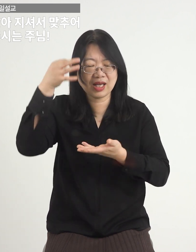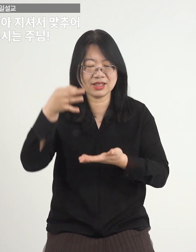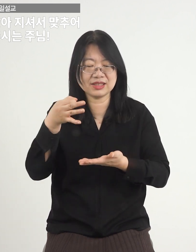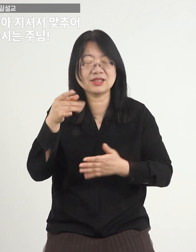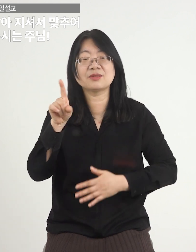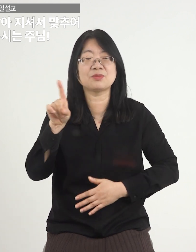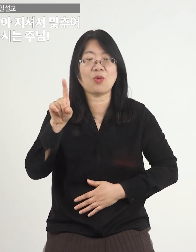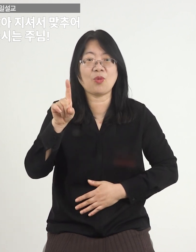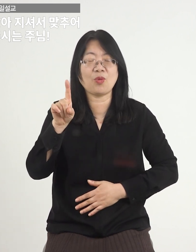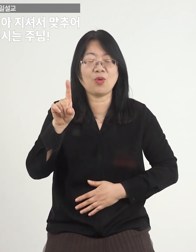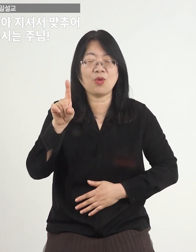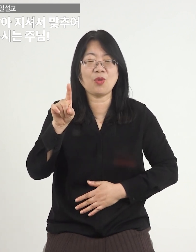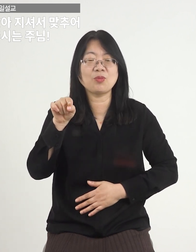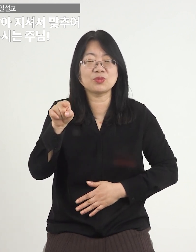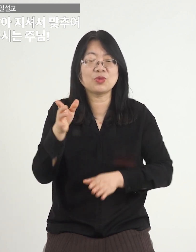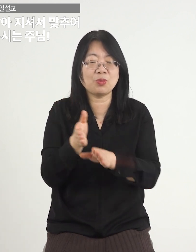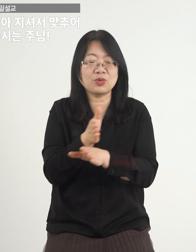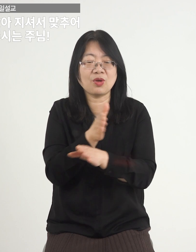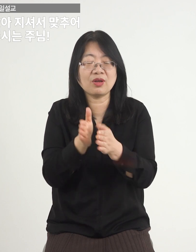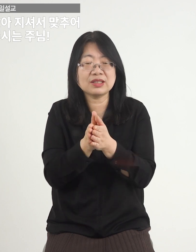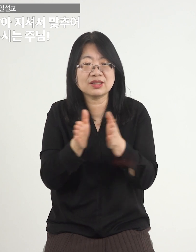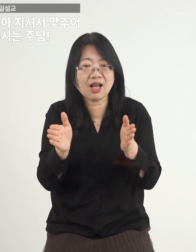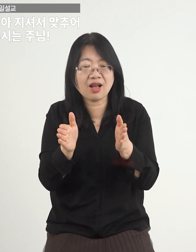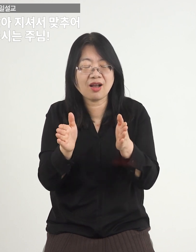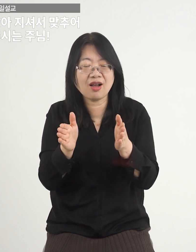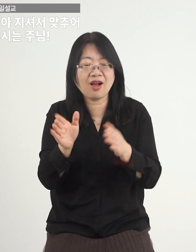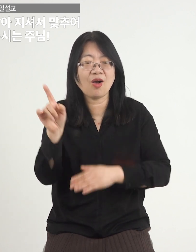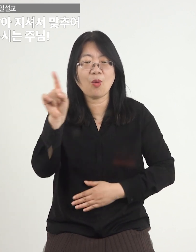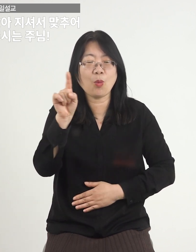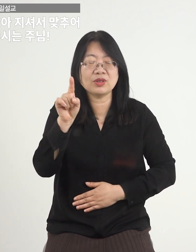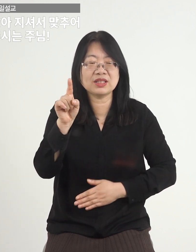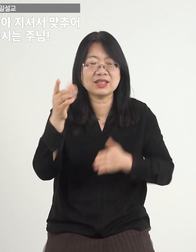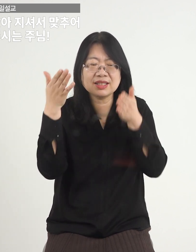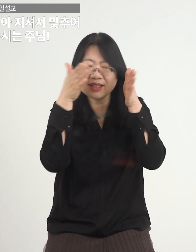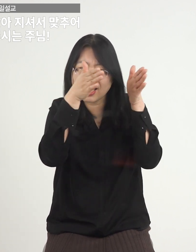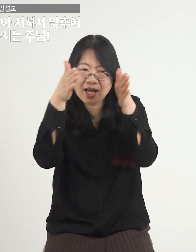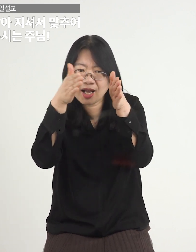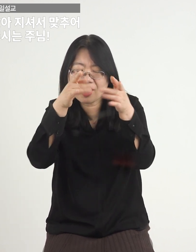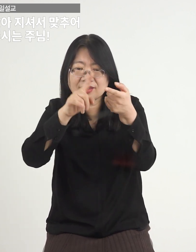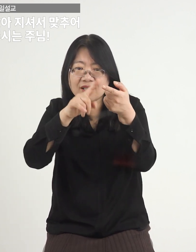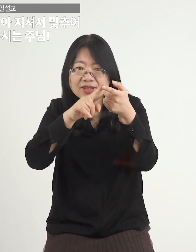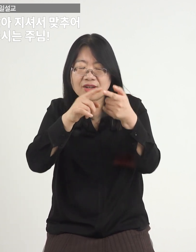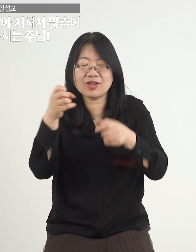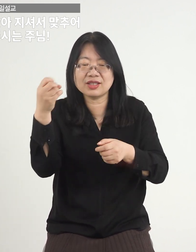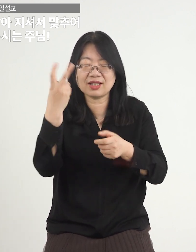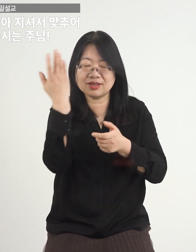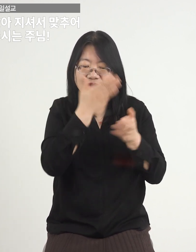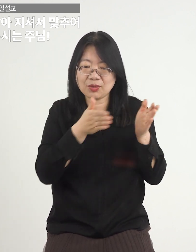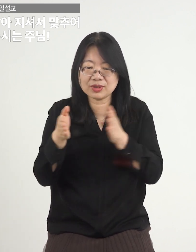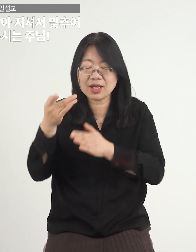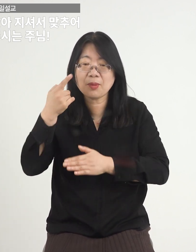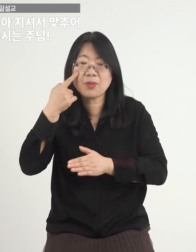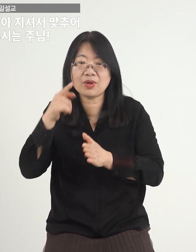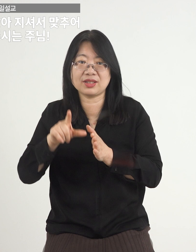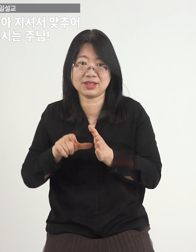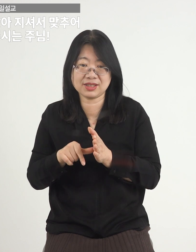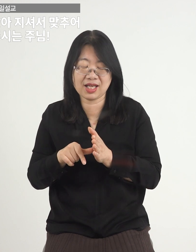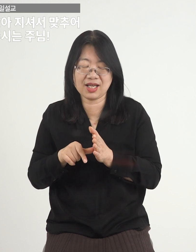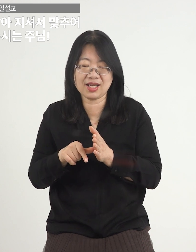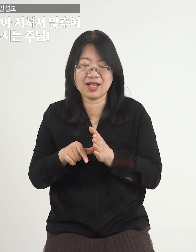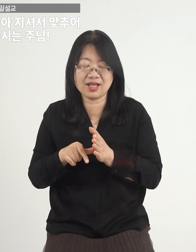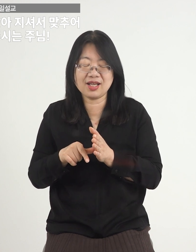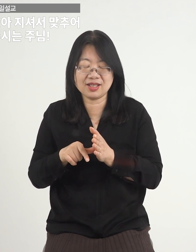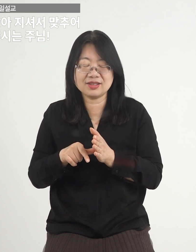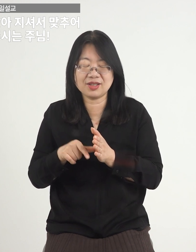있었고 무엇에 기초했고 어디를 향하고 있었는가를 한번 총 정리하는 시간 정도로